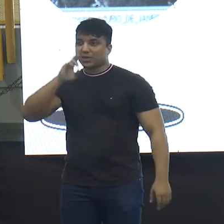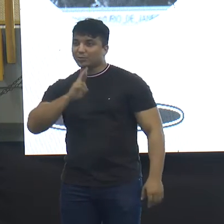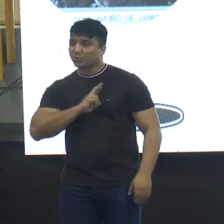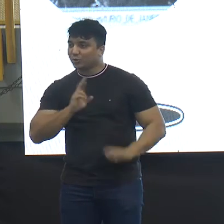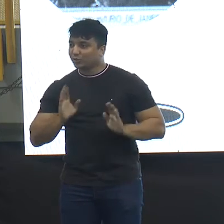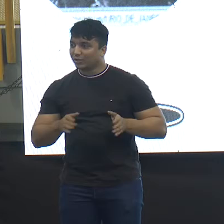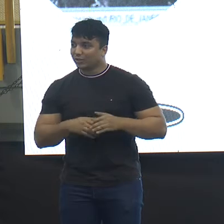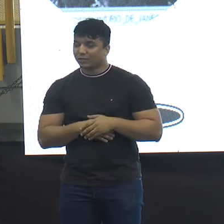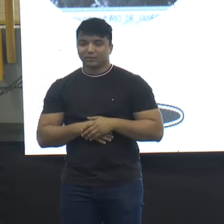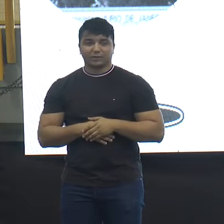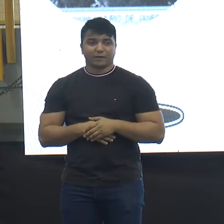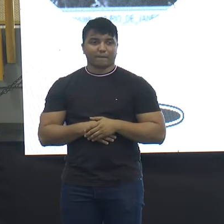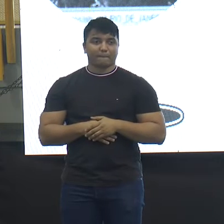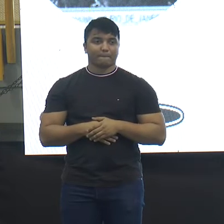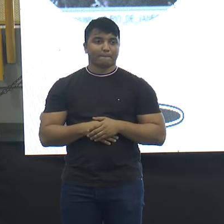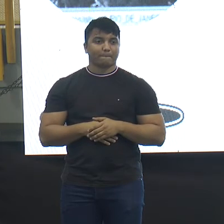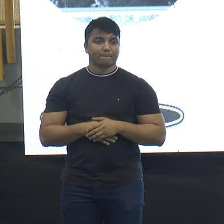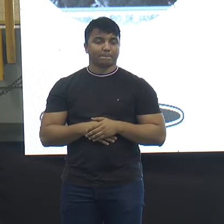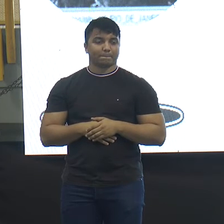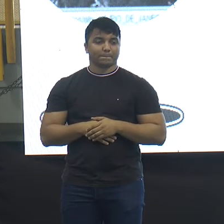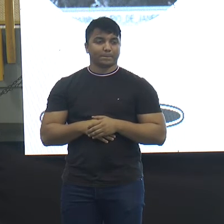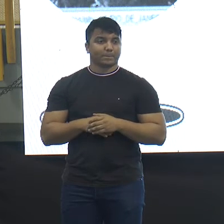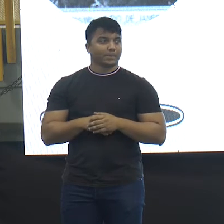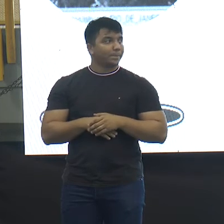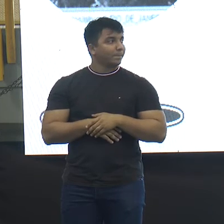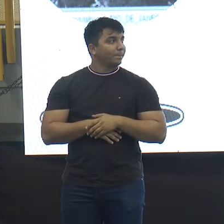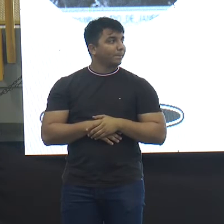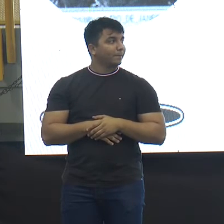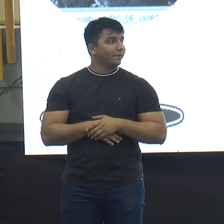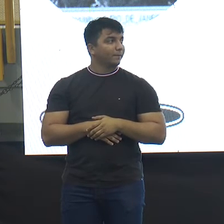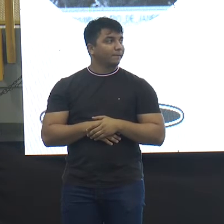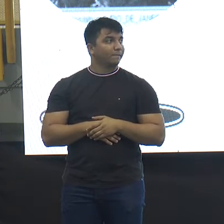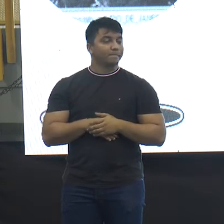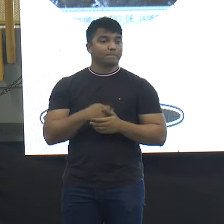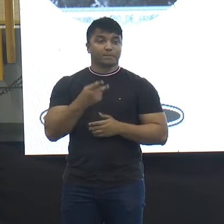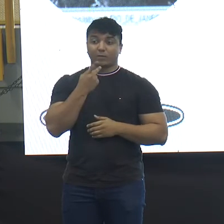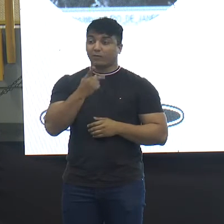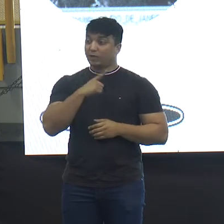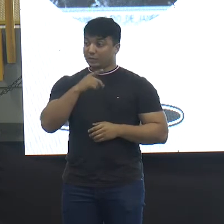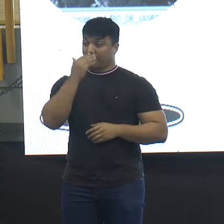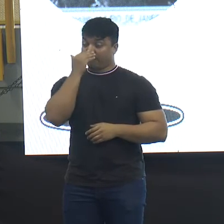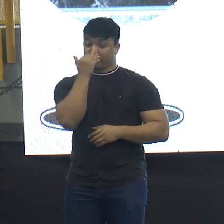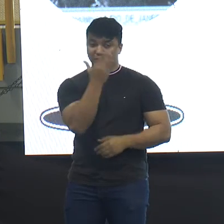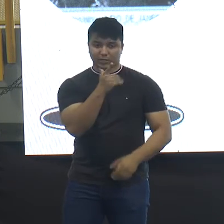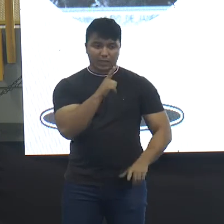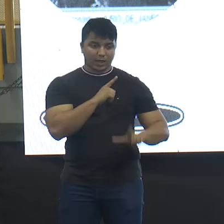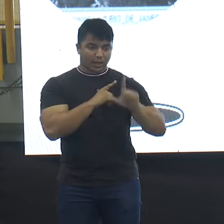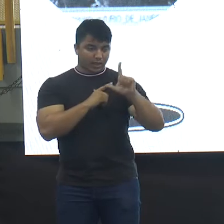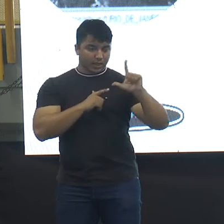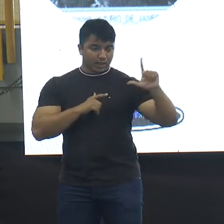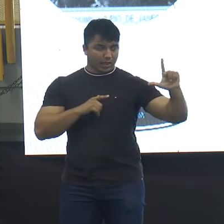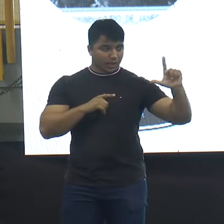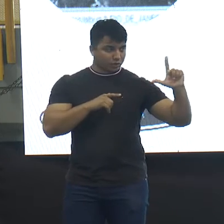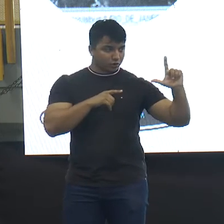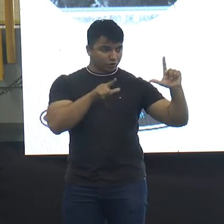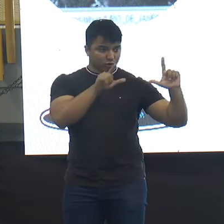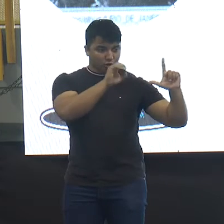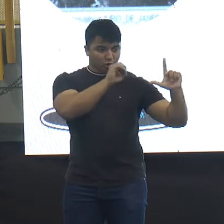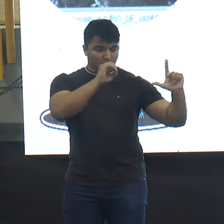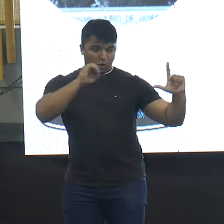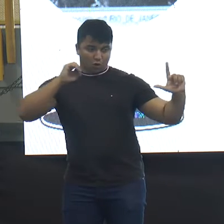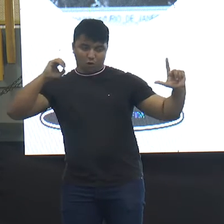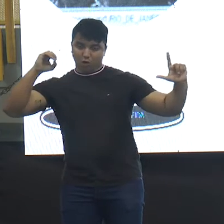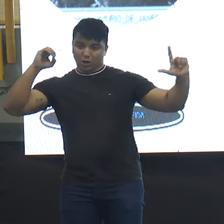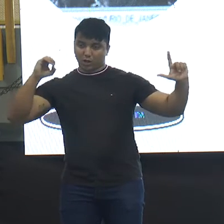responder. Não responderam por extrema timidez. Porque eles colocaram lá, se na minha frente tem um leste, no meu